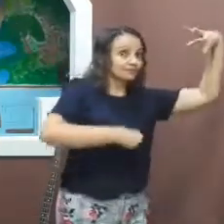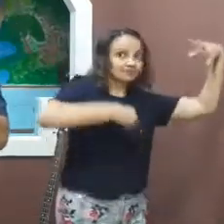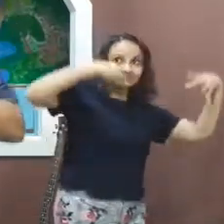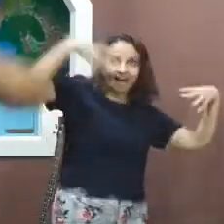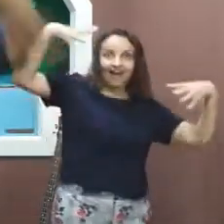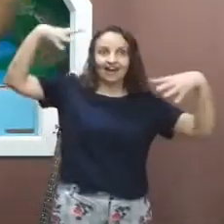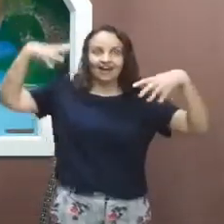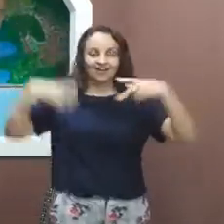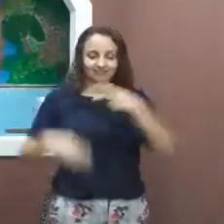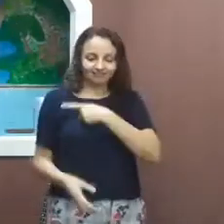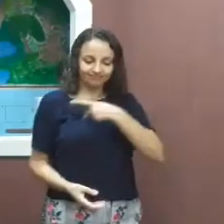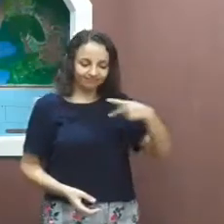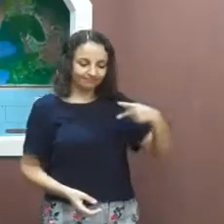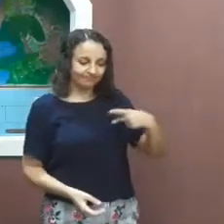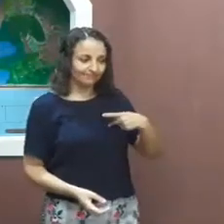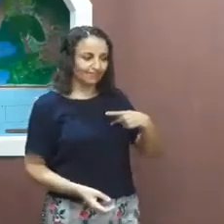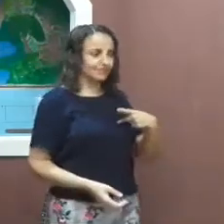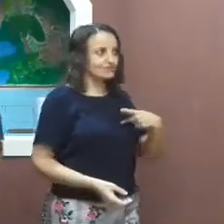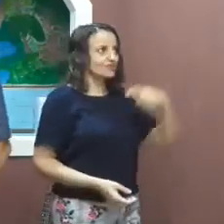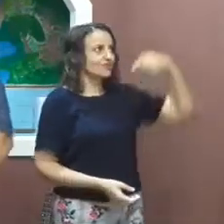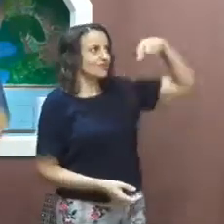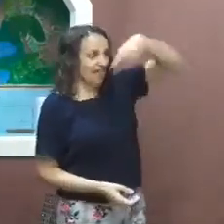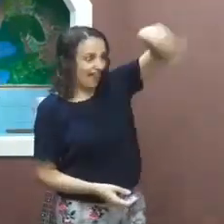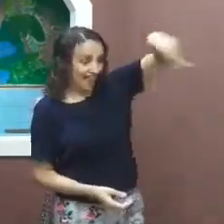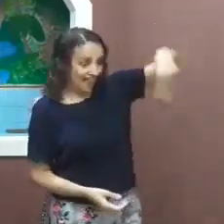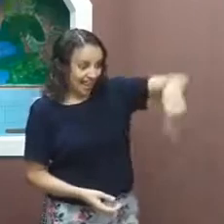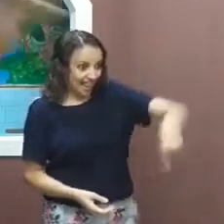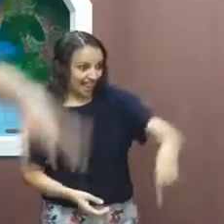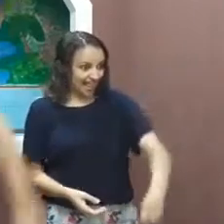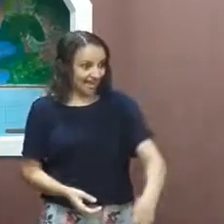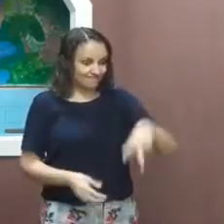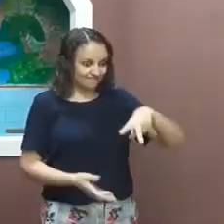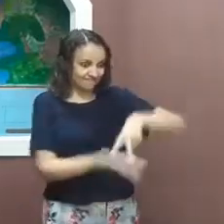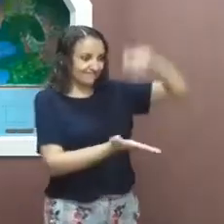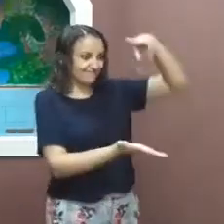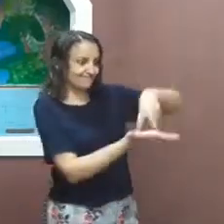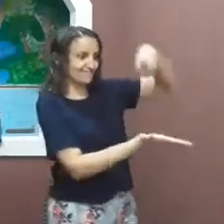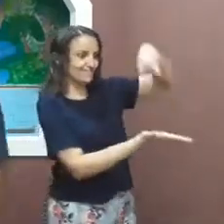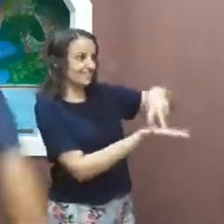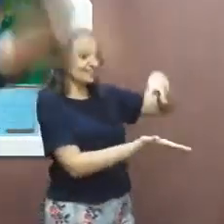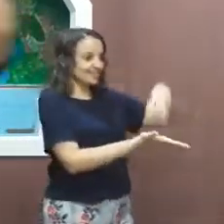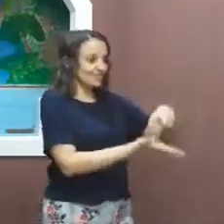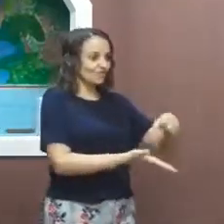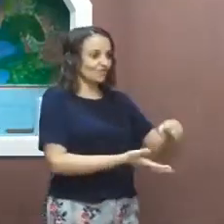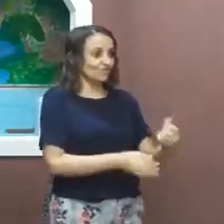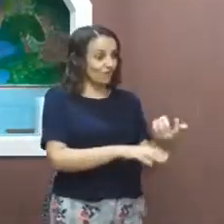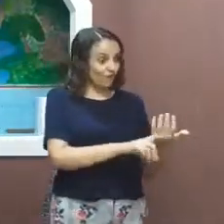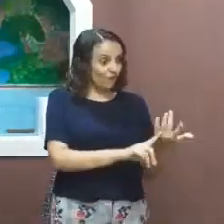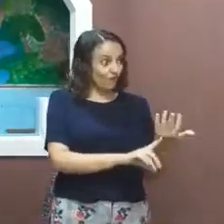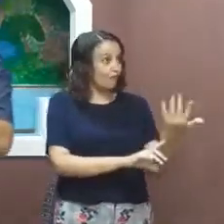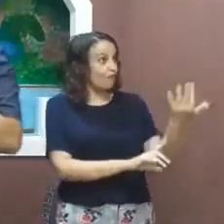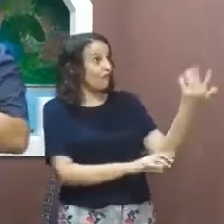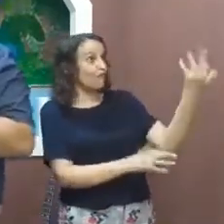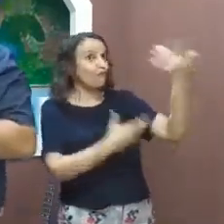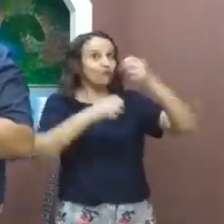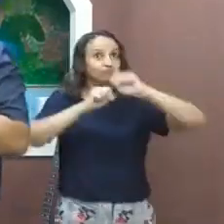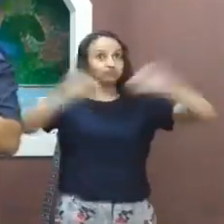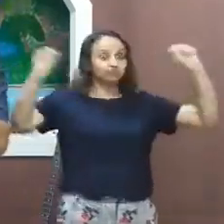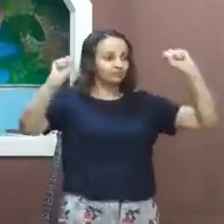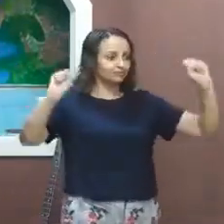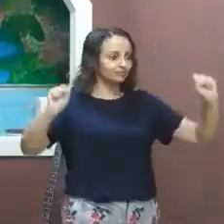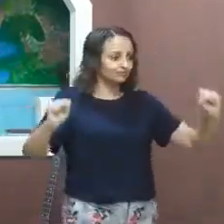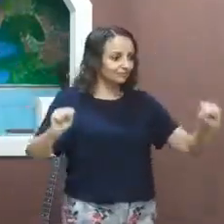Precisa ter um pastor descendo de piruleta. Precisa ter um negócio. Precisa sair uma fumaça. Precisa para bum.